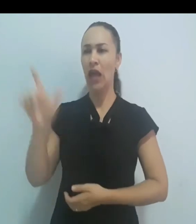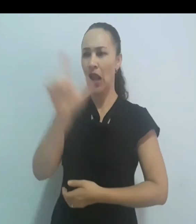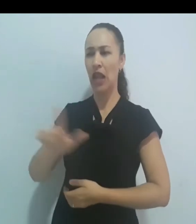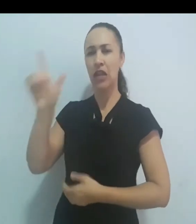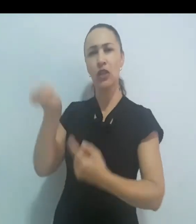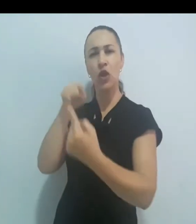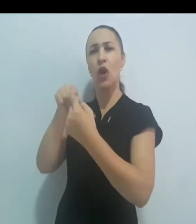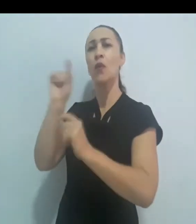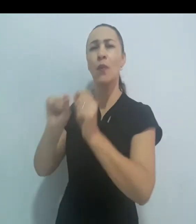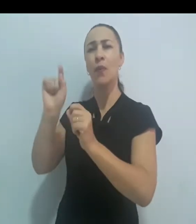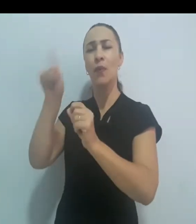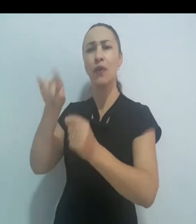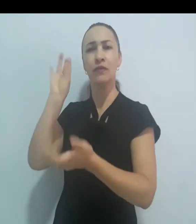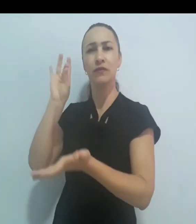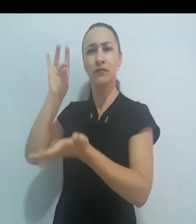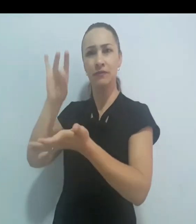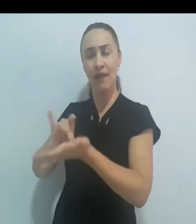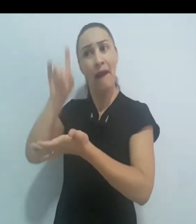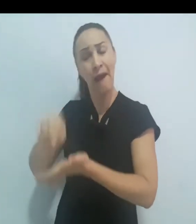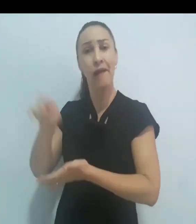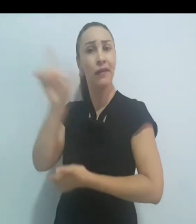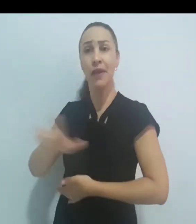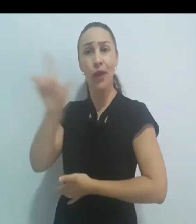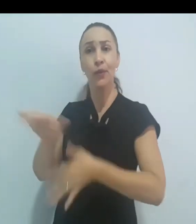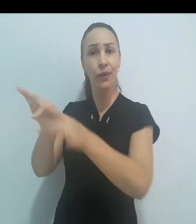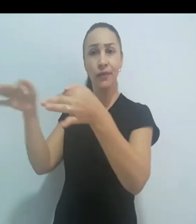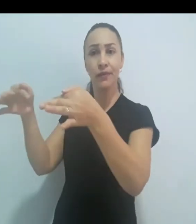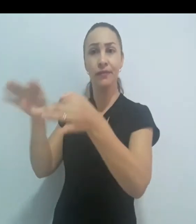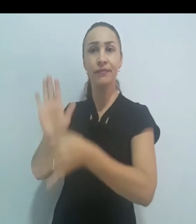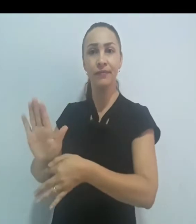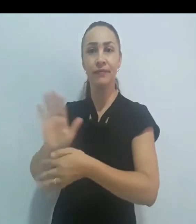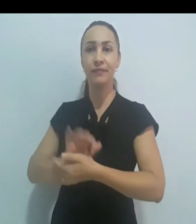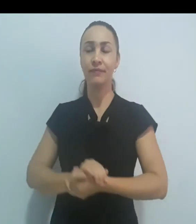literatura serve para ser irredutivelmente literatura.